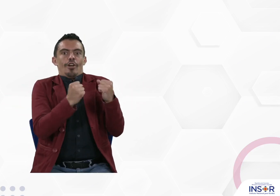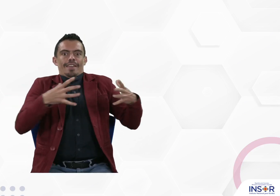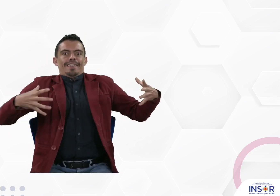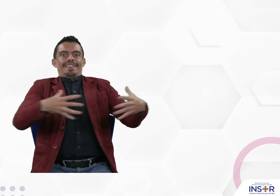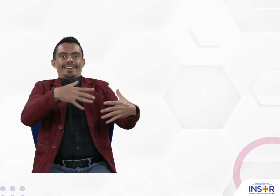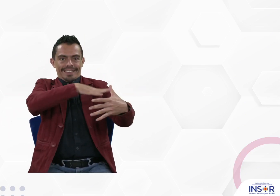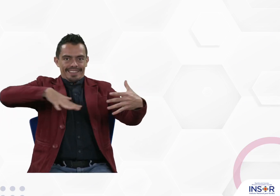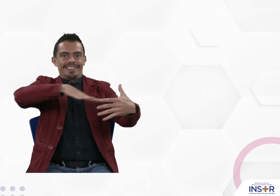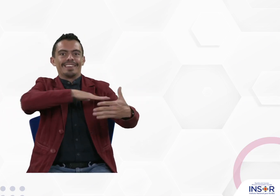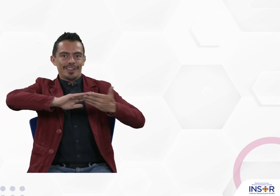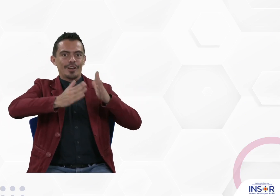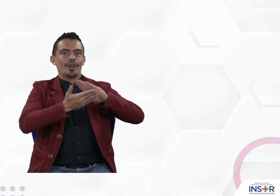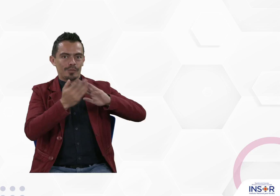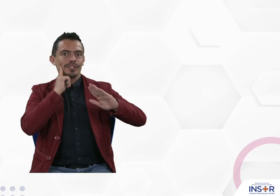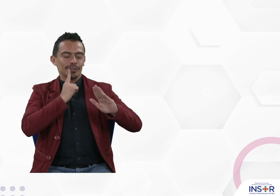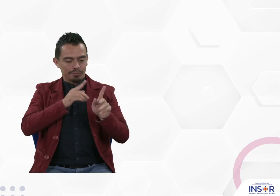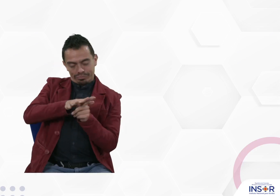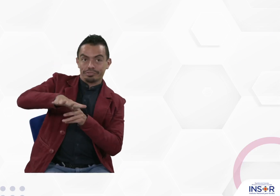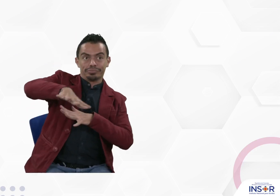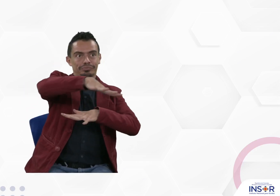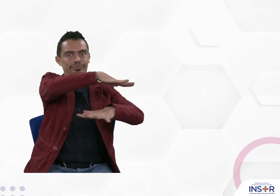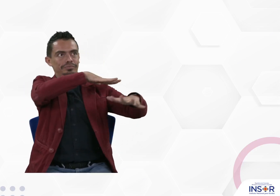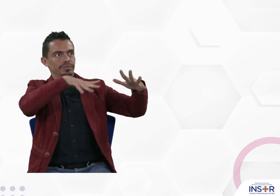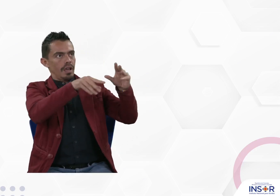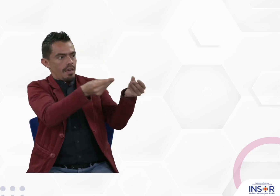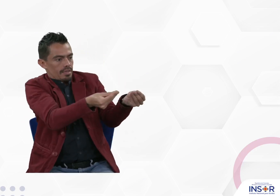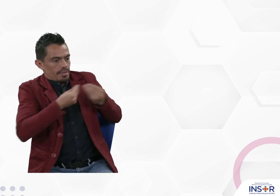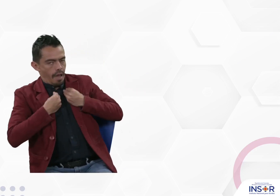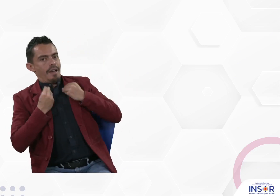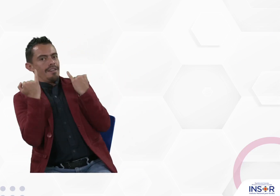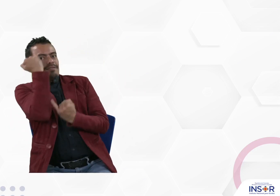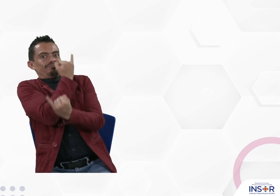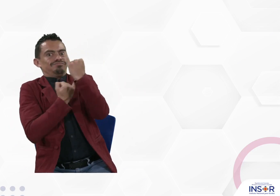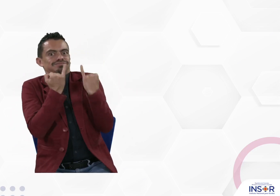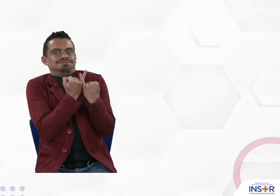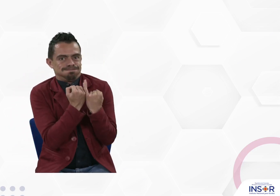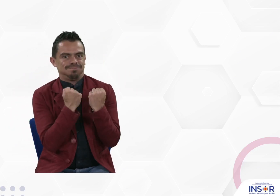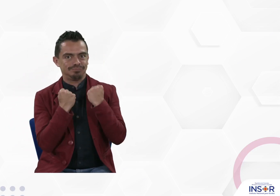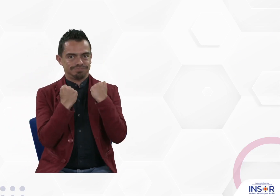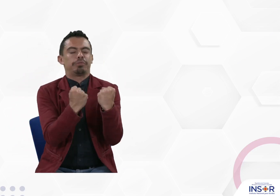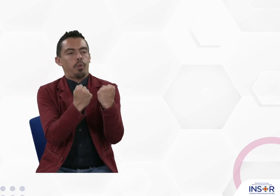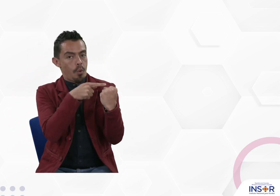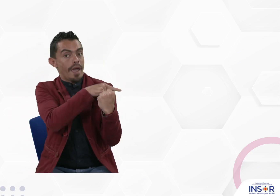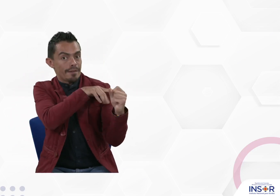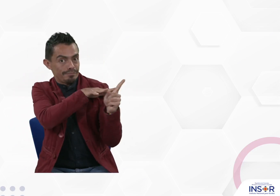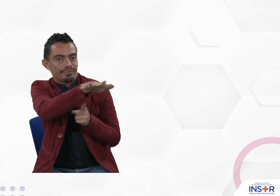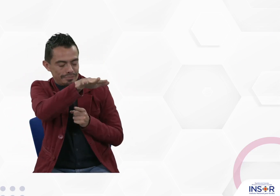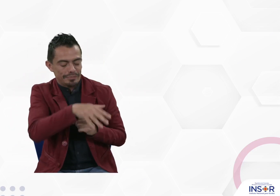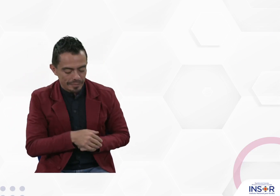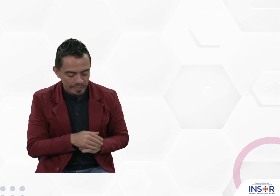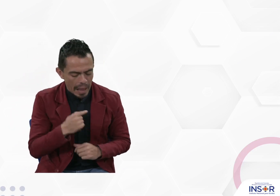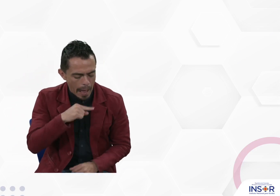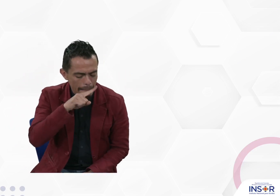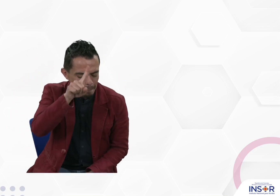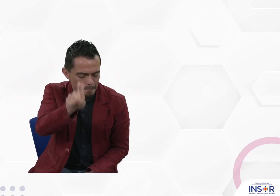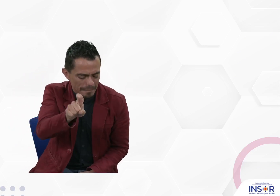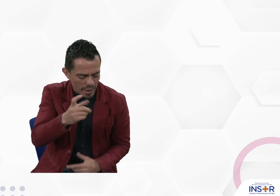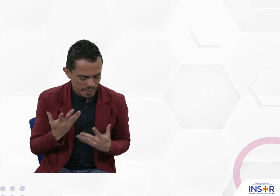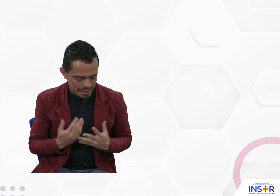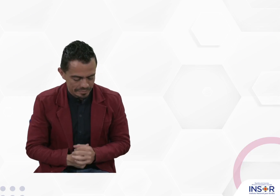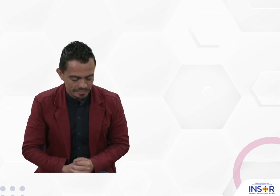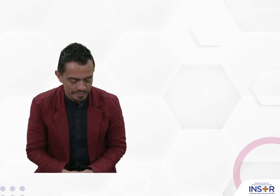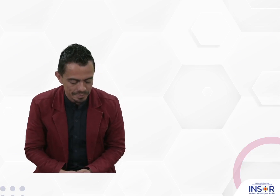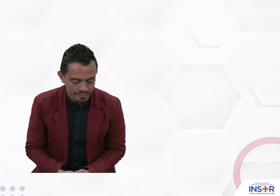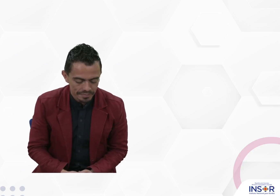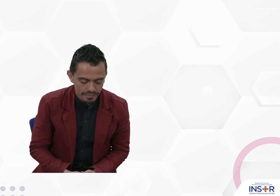desde hace algún tiempo en la comunidad sorda y ha permitido pues también reflexionar y construir y